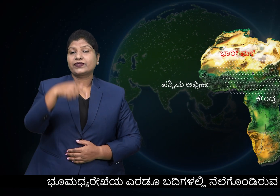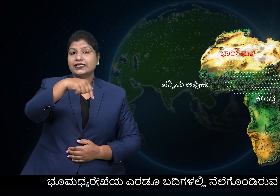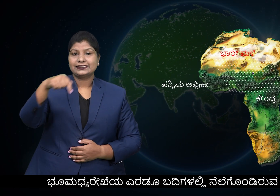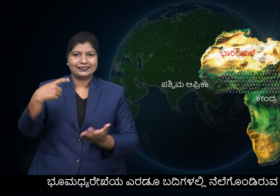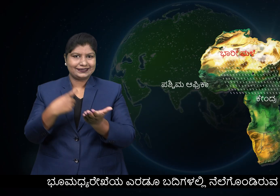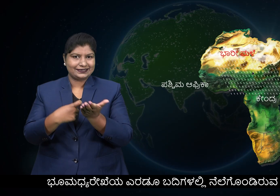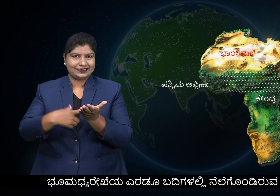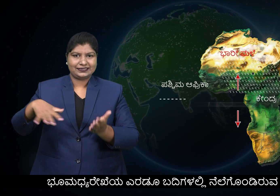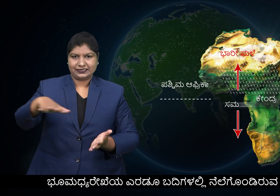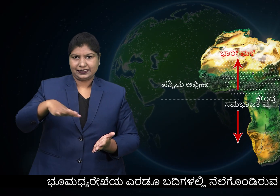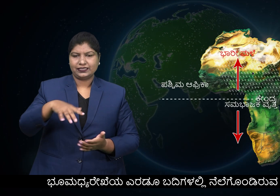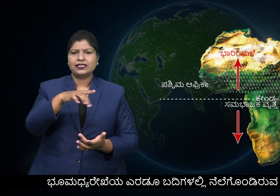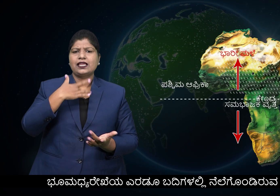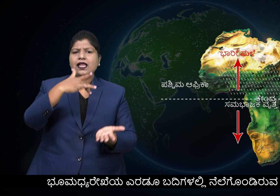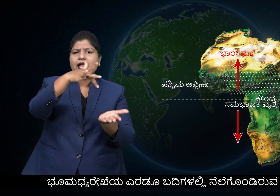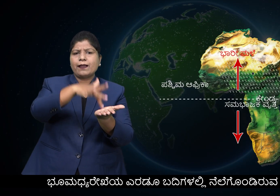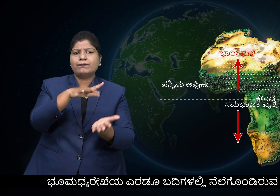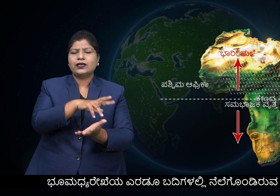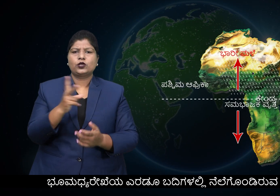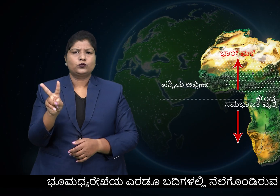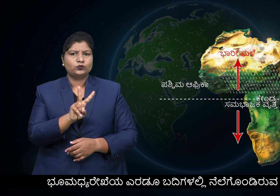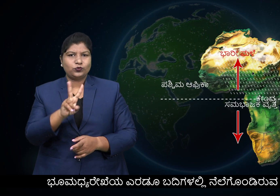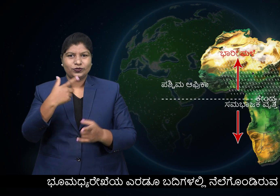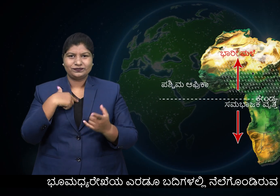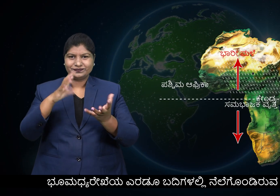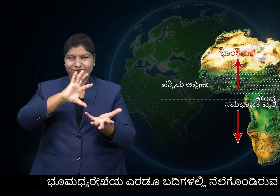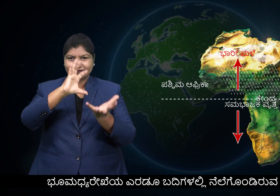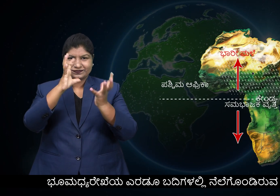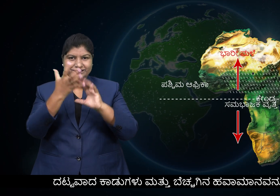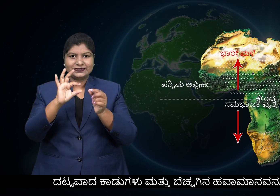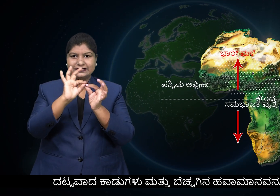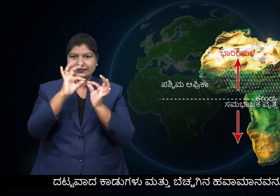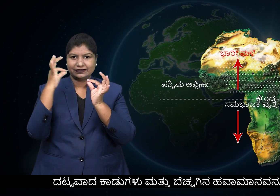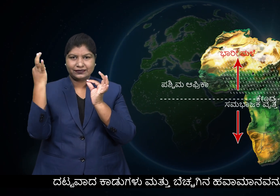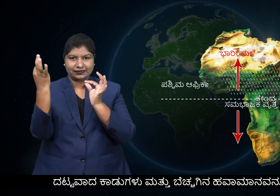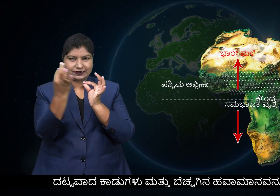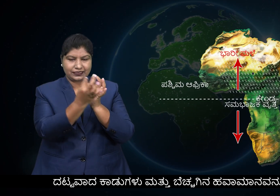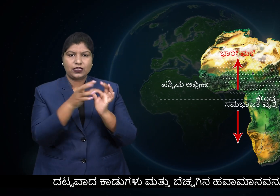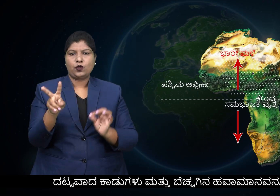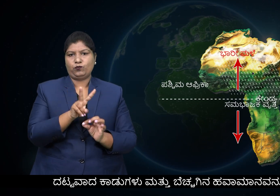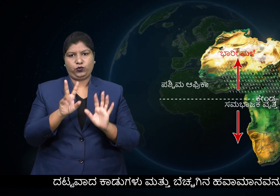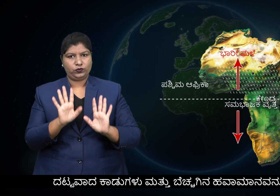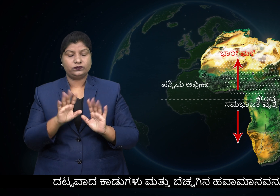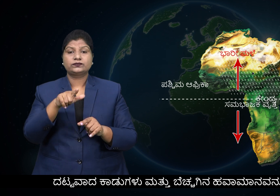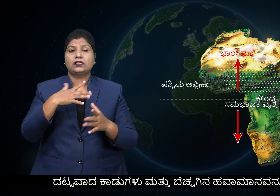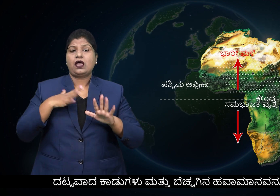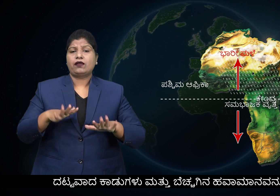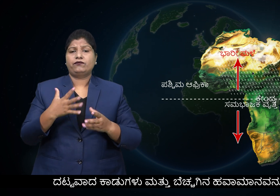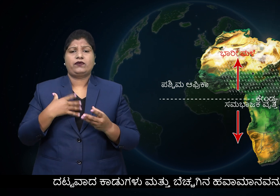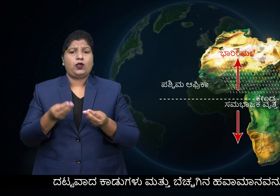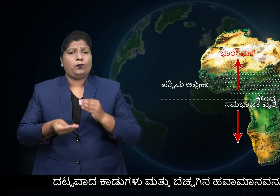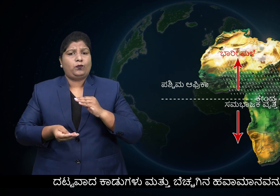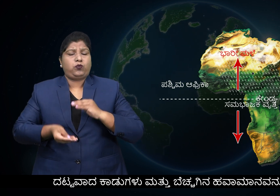ಭೂಮಧ್ಯರೇಖೆಯ ಎರಡೂ ಬದಿಗಳಲ್ಲಿ ನೆಲೆಗೊಂಡಿರುವ ಈ ಪ್ರದೇಶಗಳು ದಟ್ಟವಾದ ಕಾಡುಗಳು ಮತ್ತು